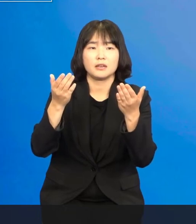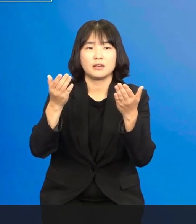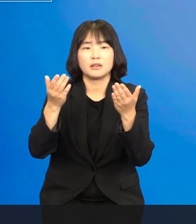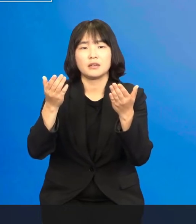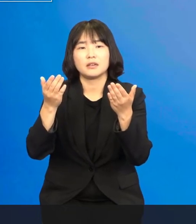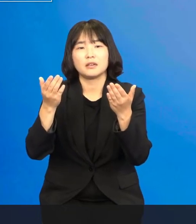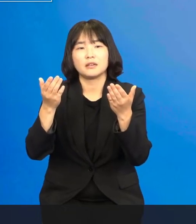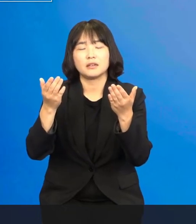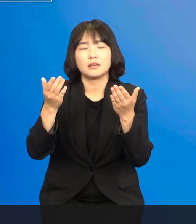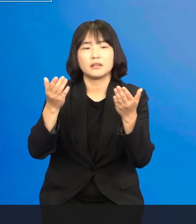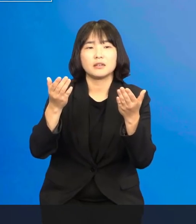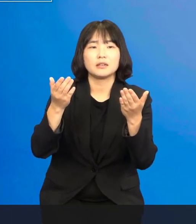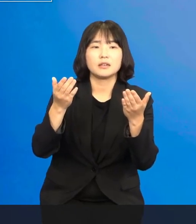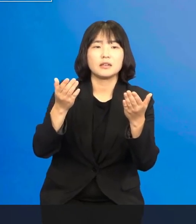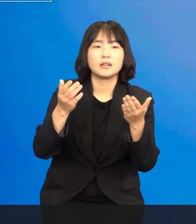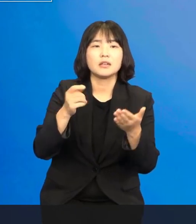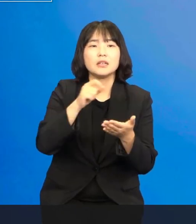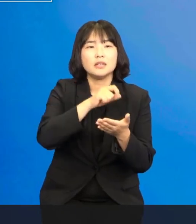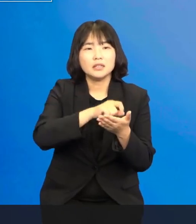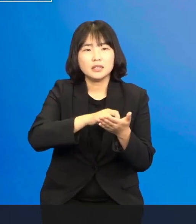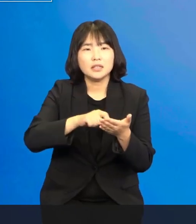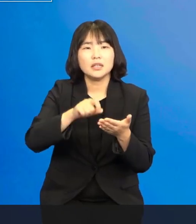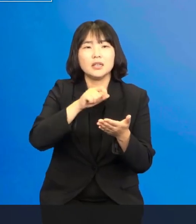예배합니다. 기록된 말씀 힘이 있어서,